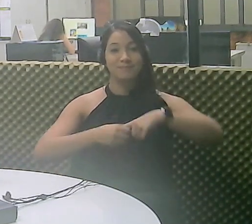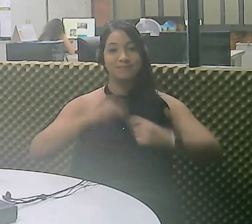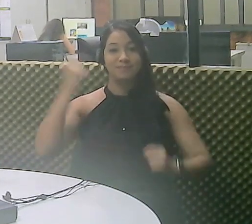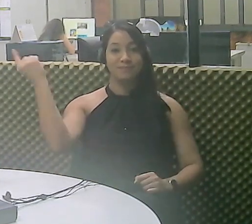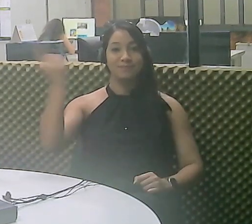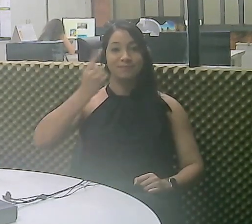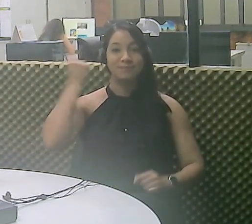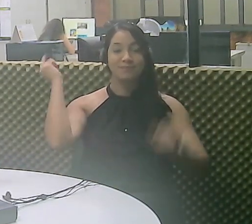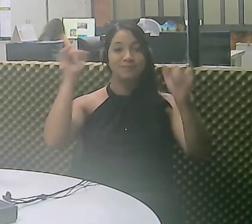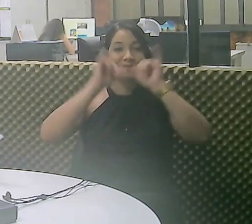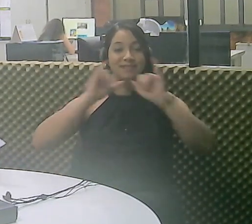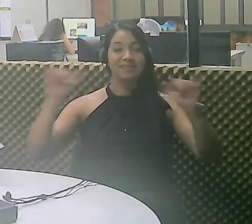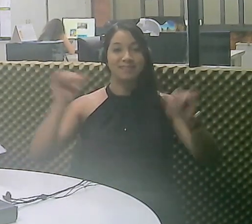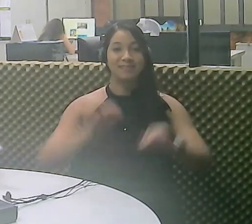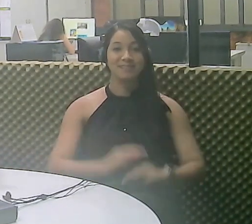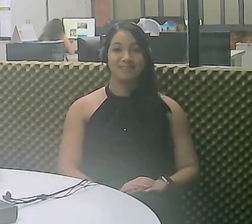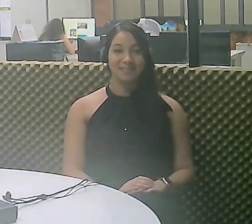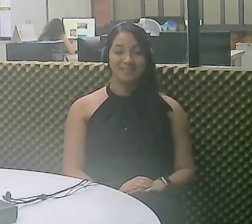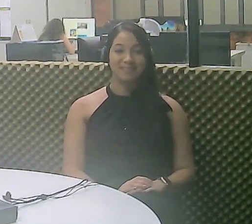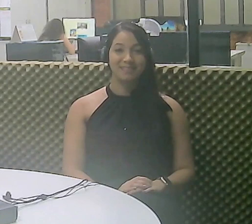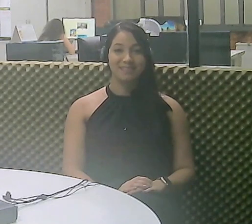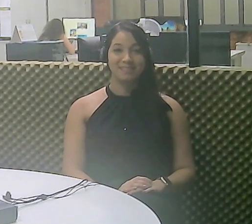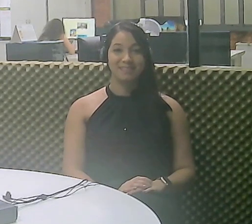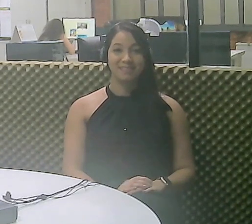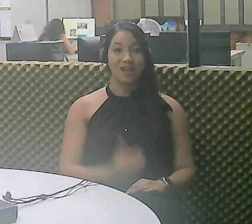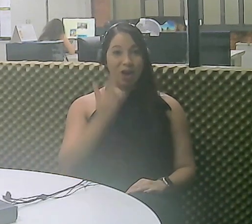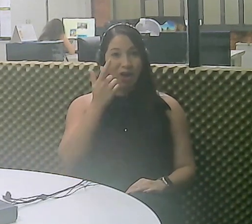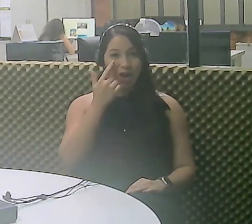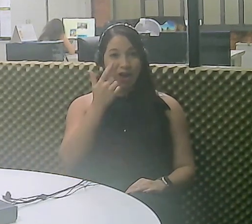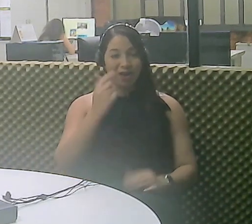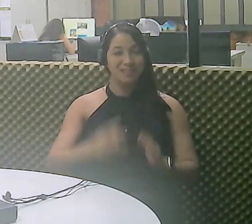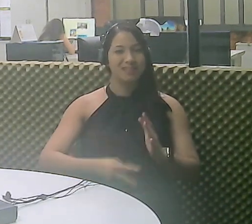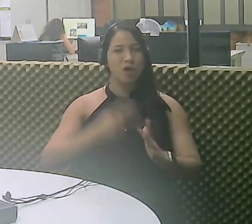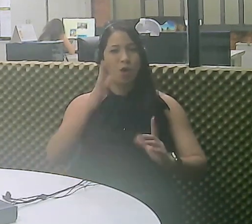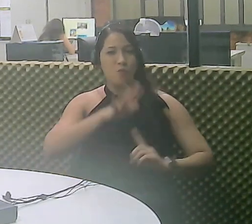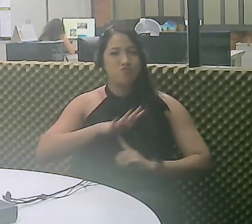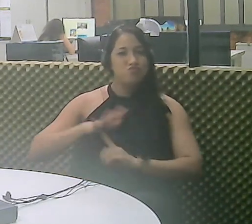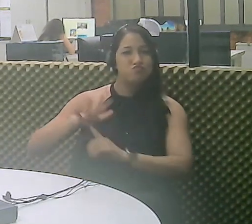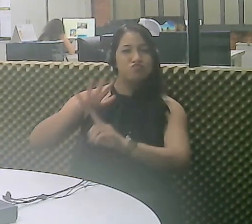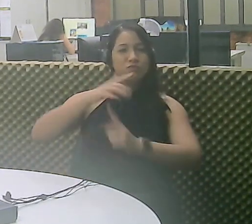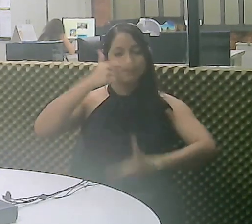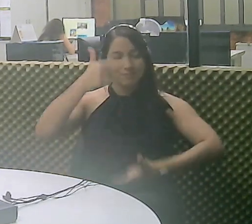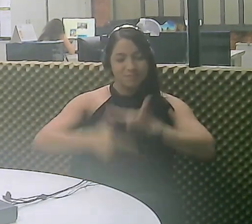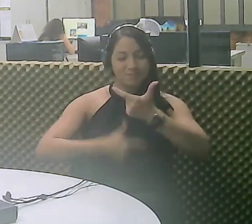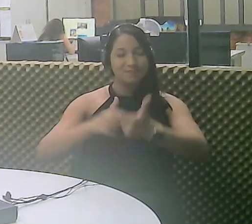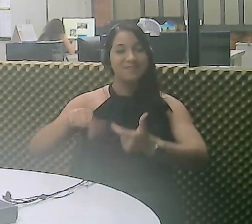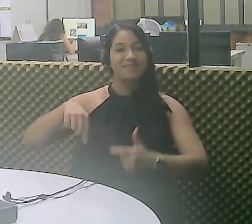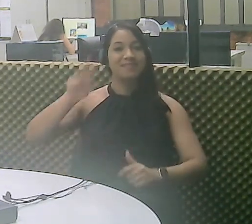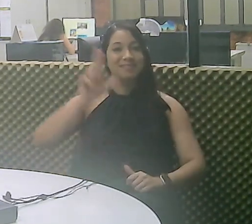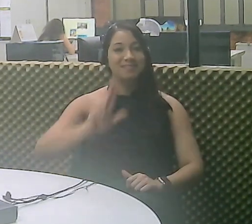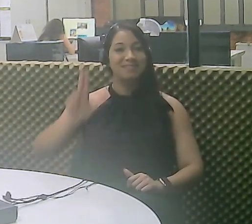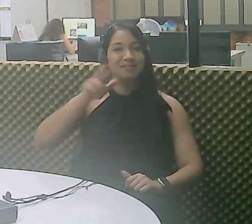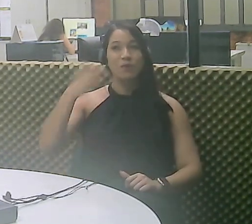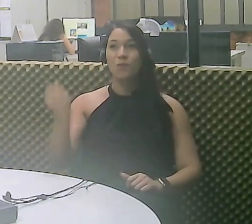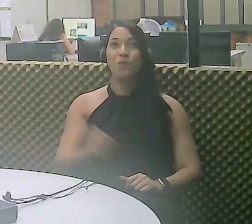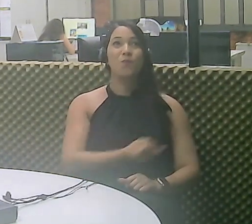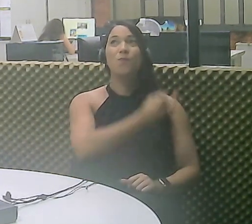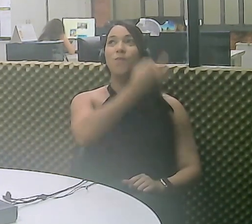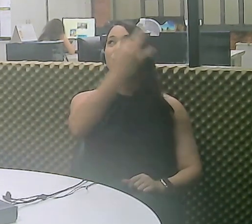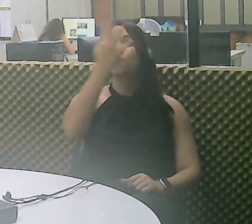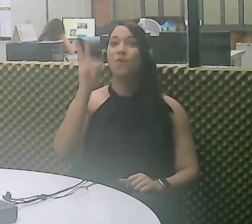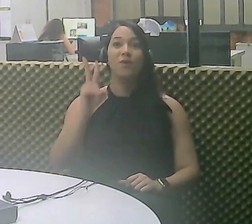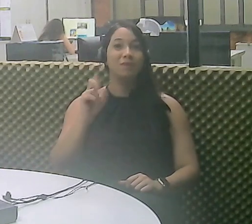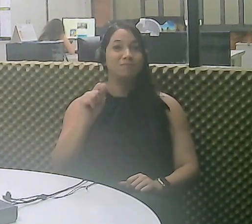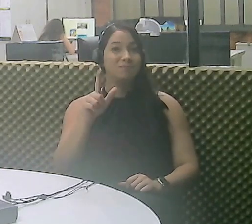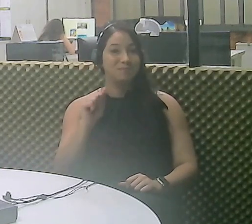e já voltamos com o giro de notícias. Pessoal, vem aí o segundo mega feirão de empregos de Uberlândia. Tem milhares e milhares